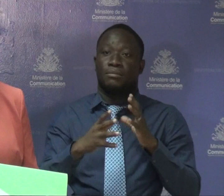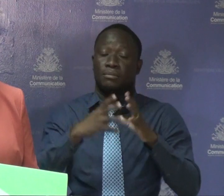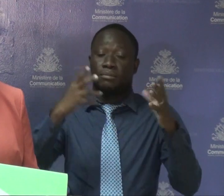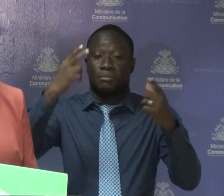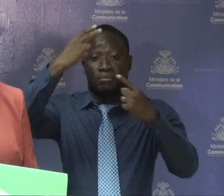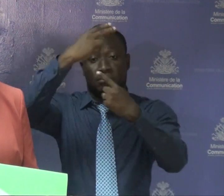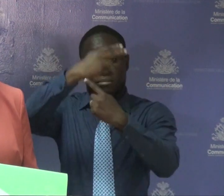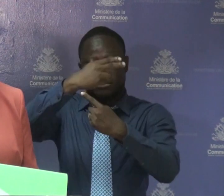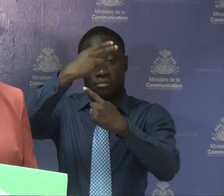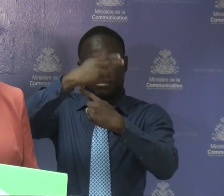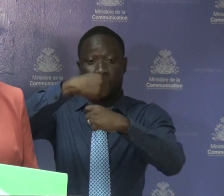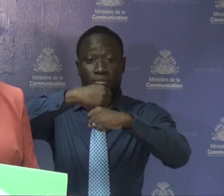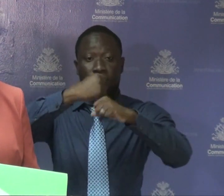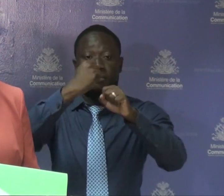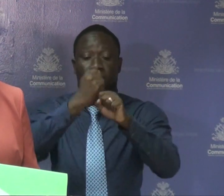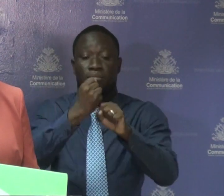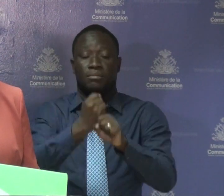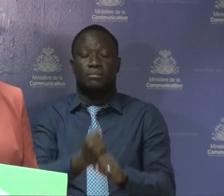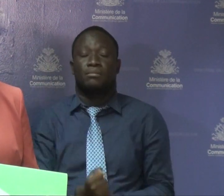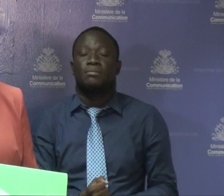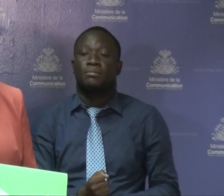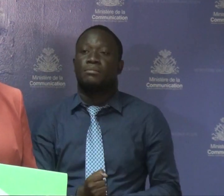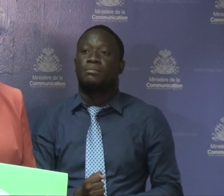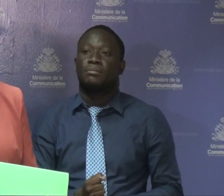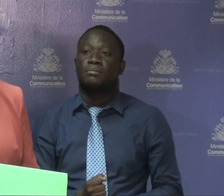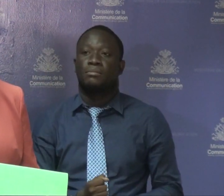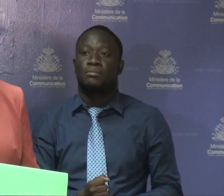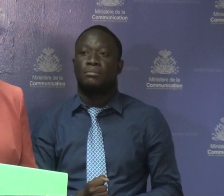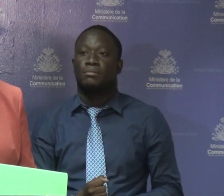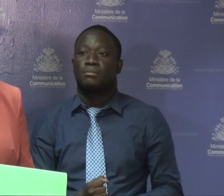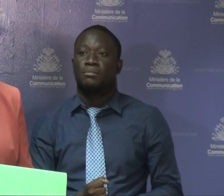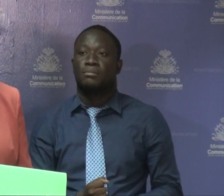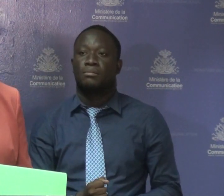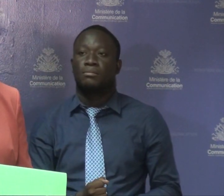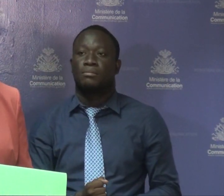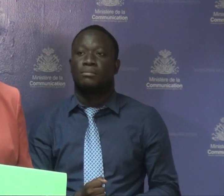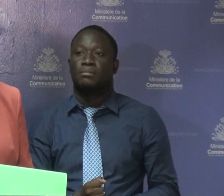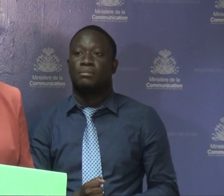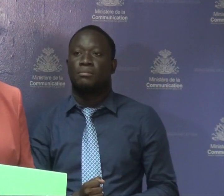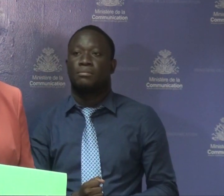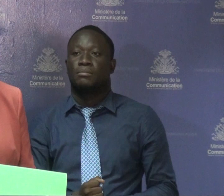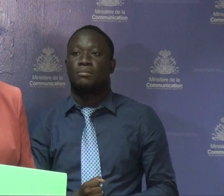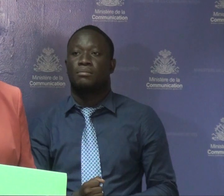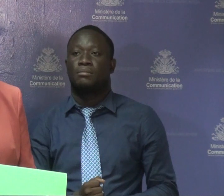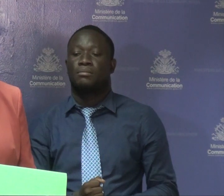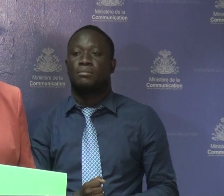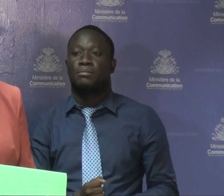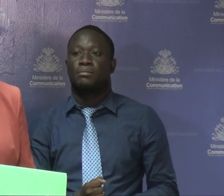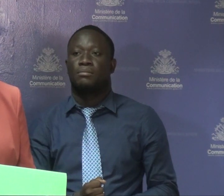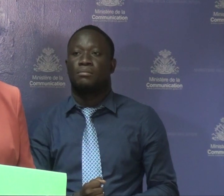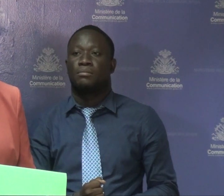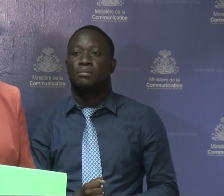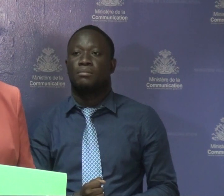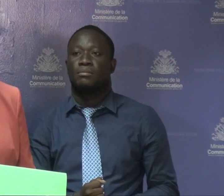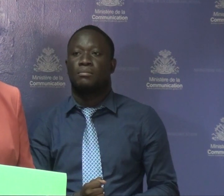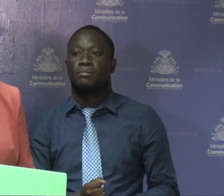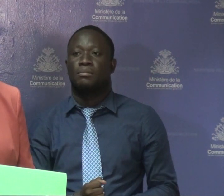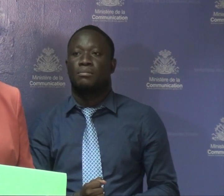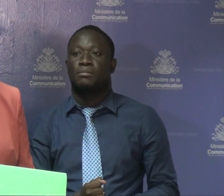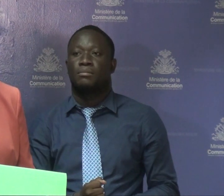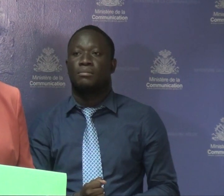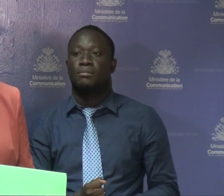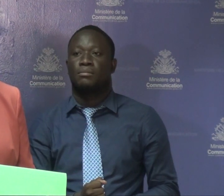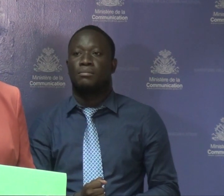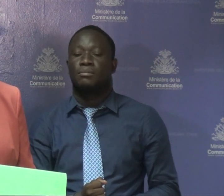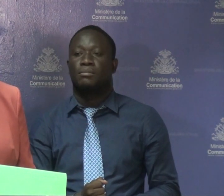hôtels que la bail d'accompagnement, c'est ça? Ah, pas qui, est-ce que c'est pas pour les trésors publics ou bien est-ce que c'est